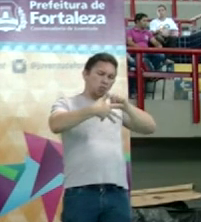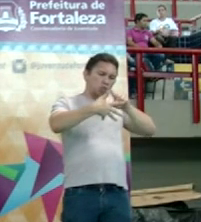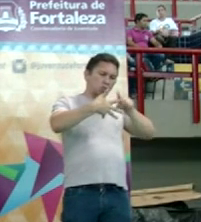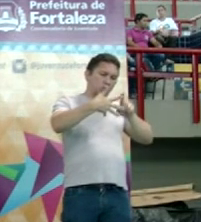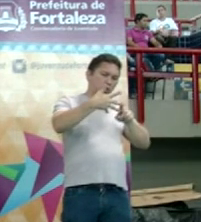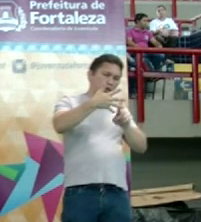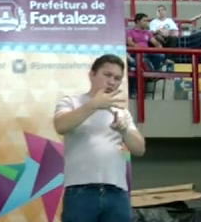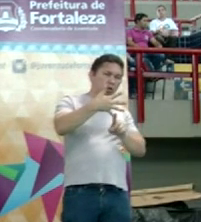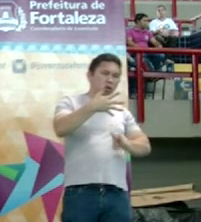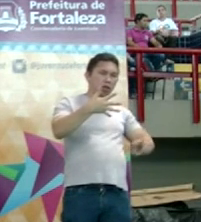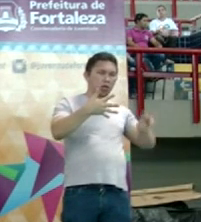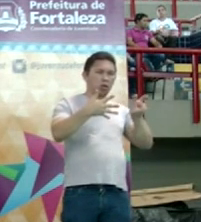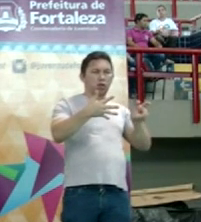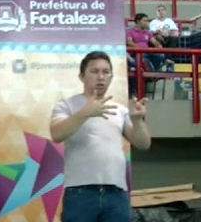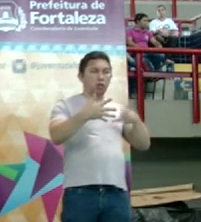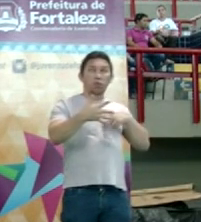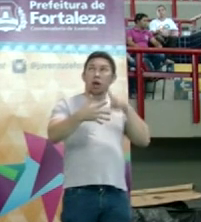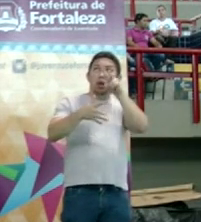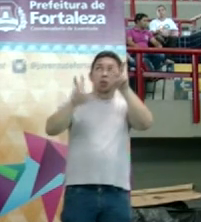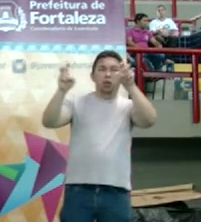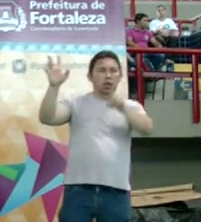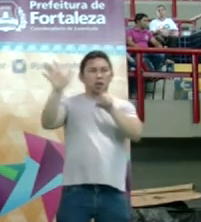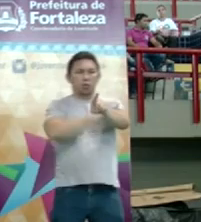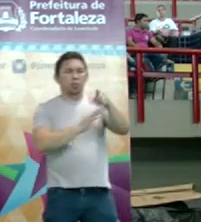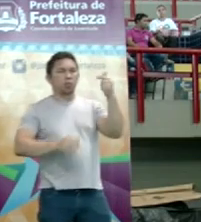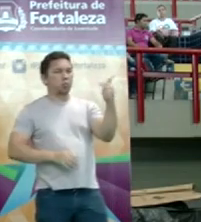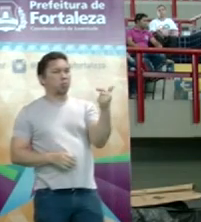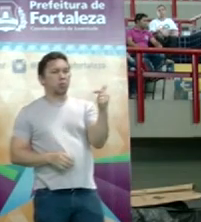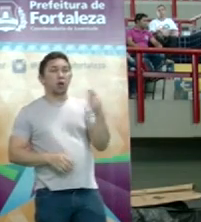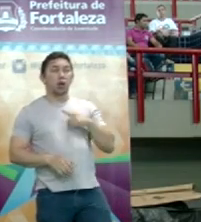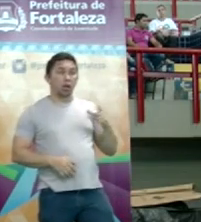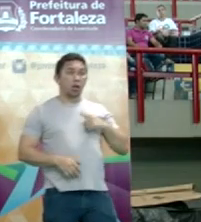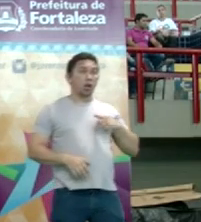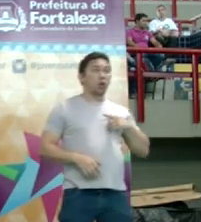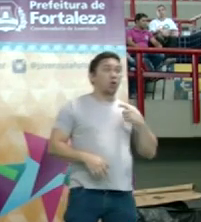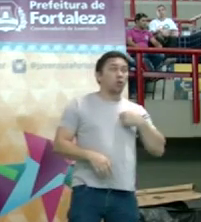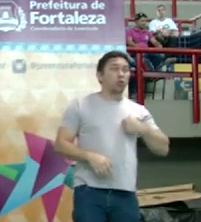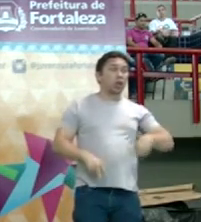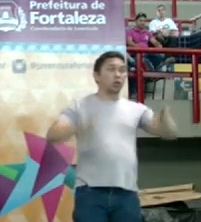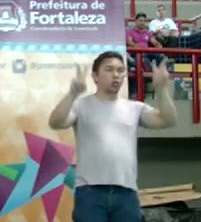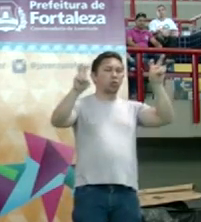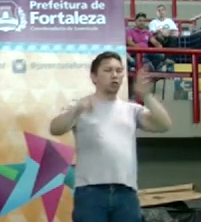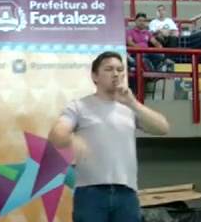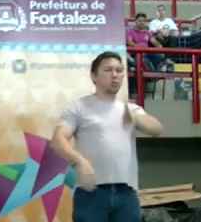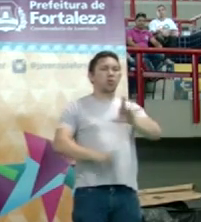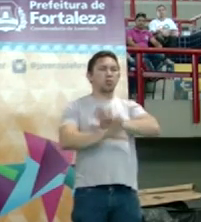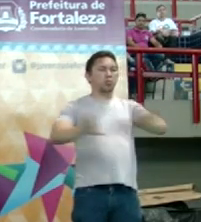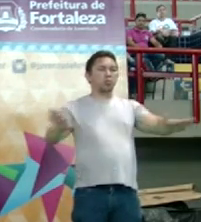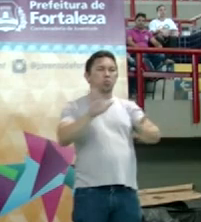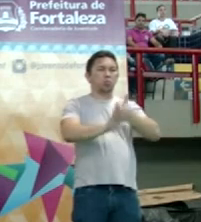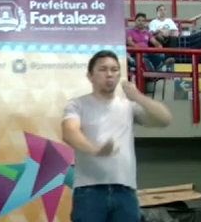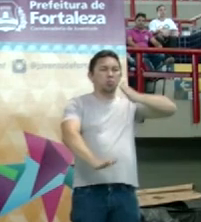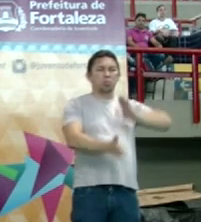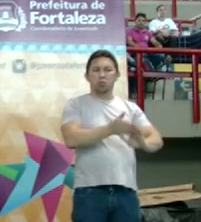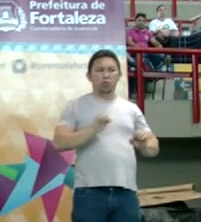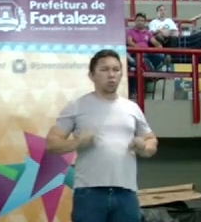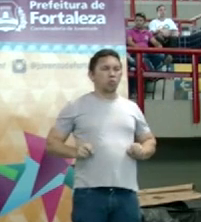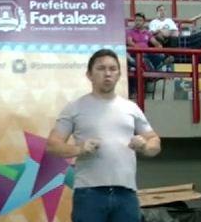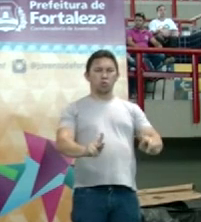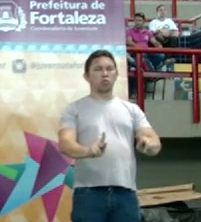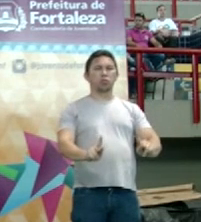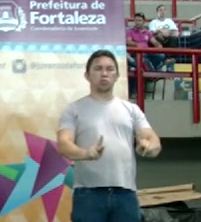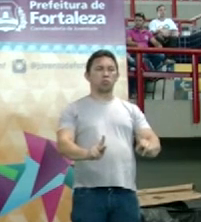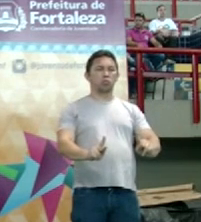tem mais tema com pergunta, o tema é uma afirmação. O cara afirma,